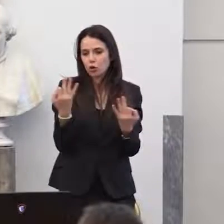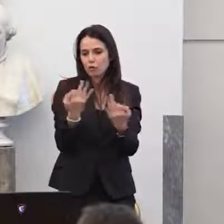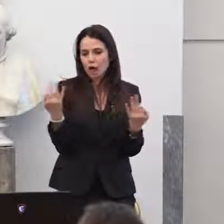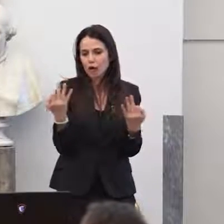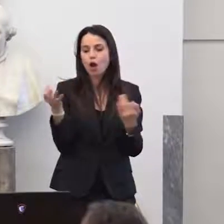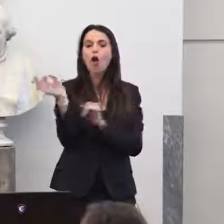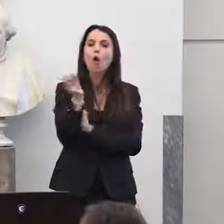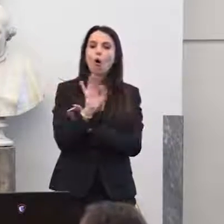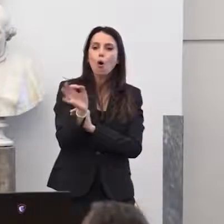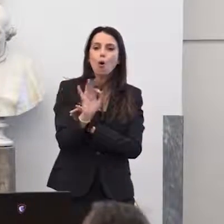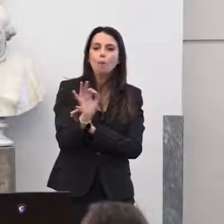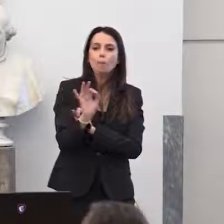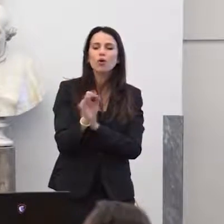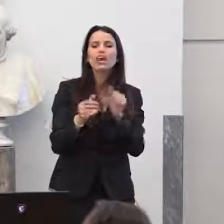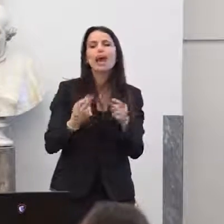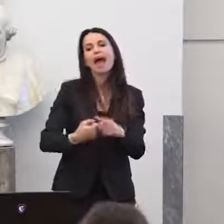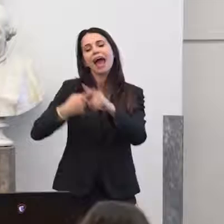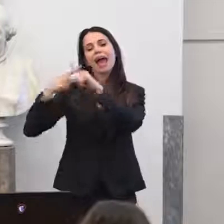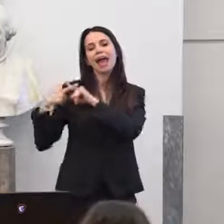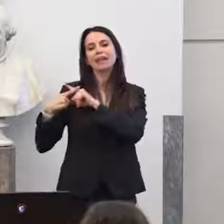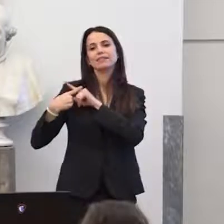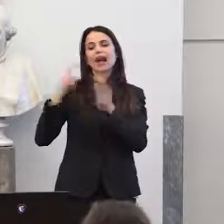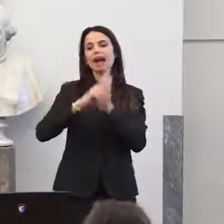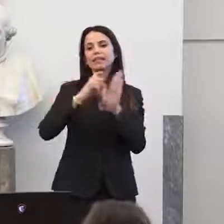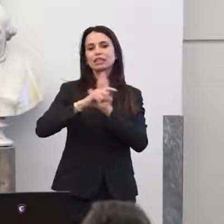importanti che sono quelle ex articolo 26.